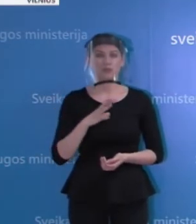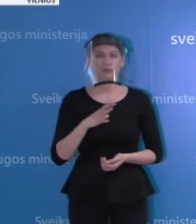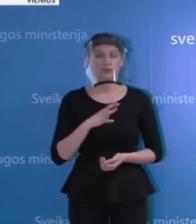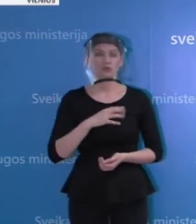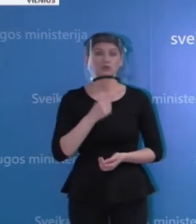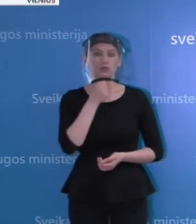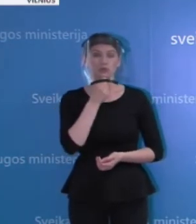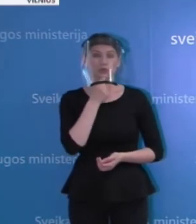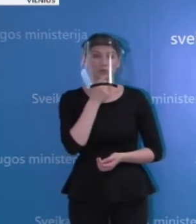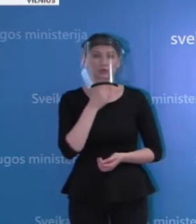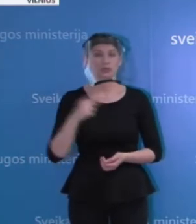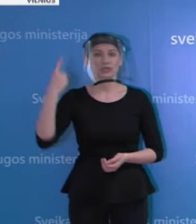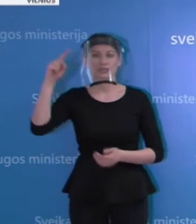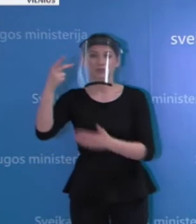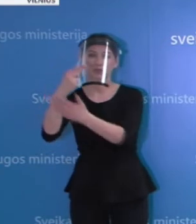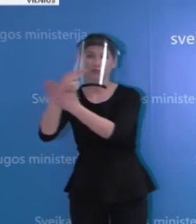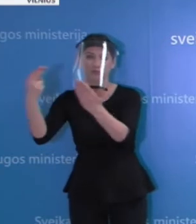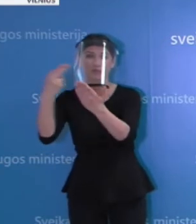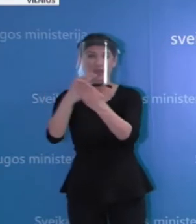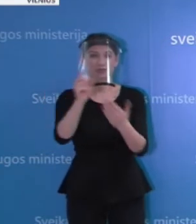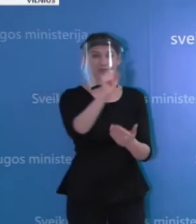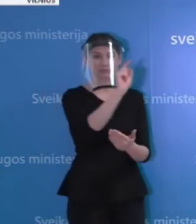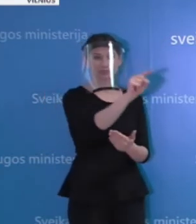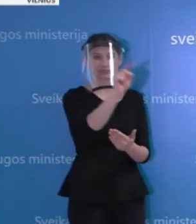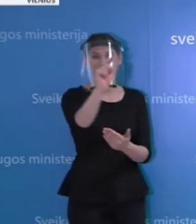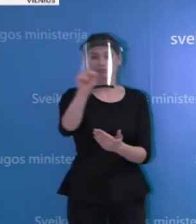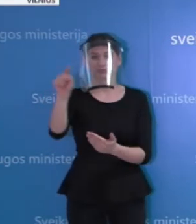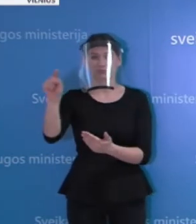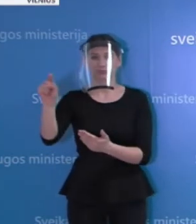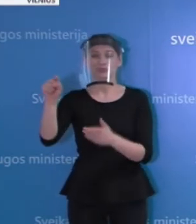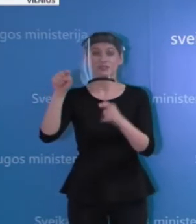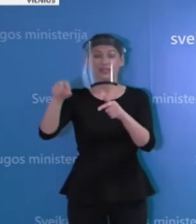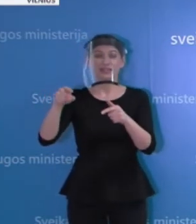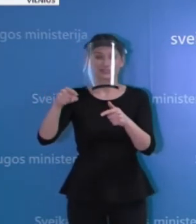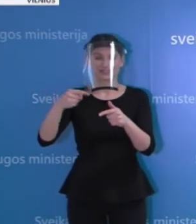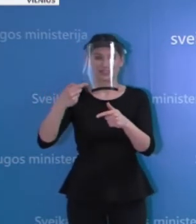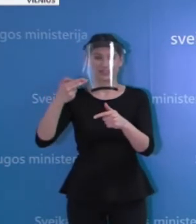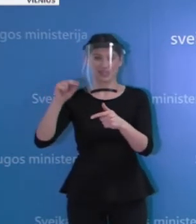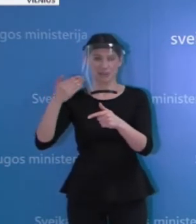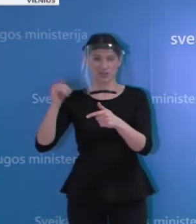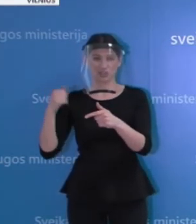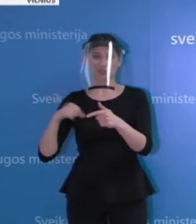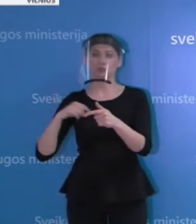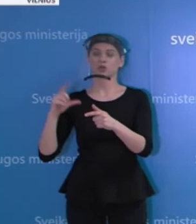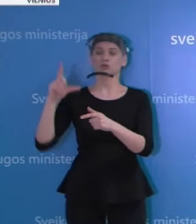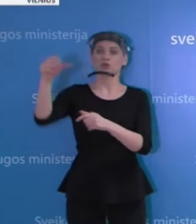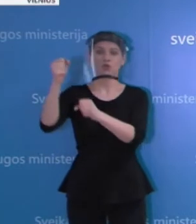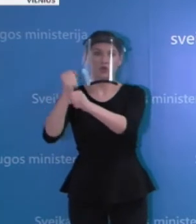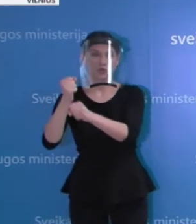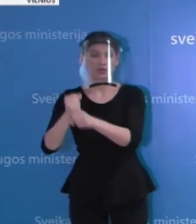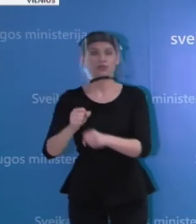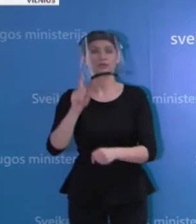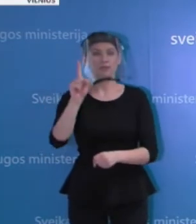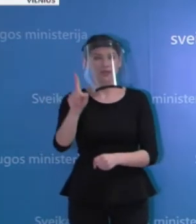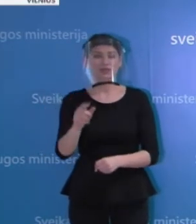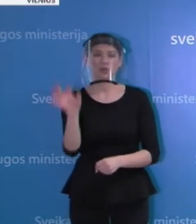išsakytų pageidavimų iš kitų įmonių, kurias atvyksta ne Nemenčinės gyventojai, bet iš kitų vietų